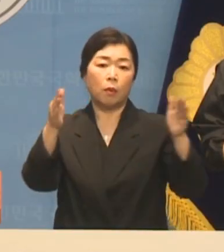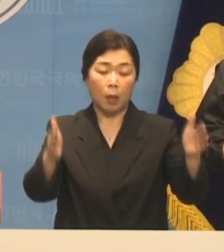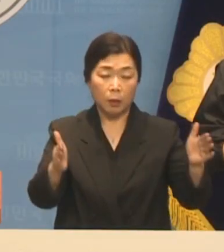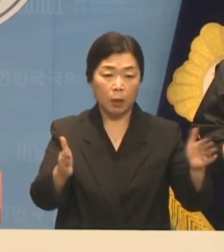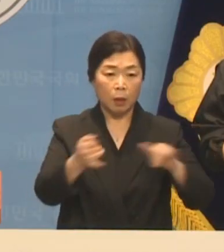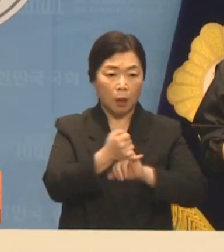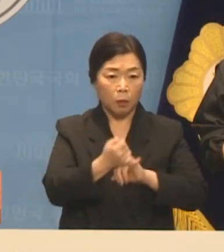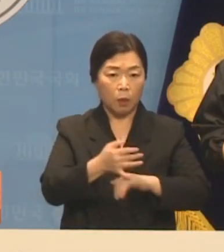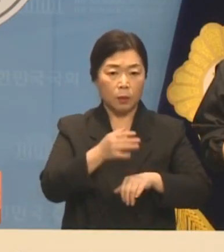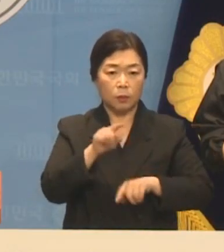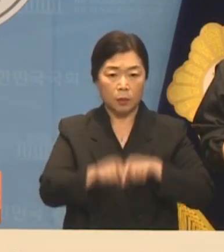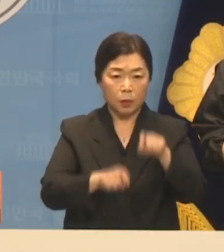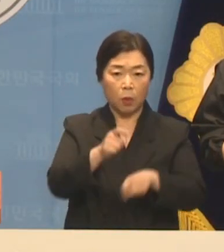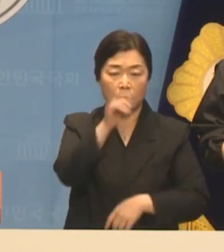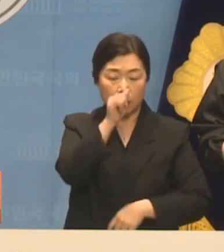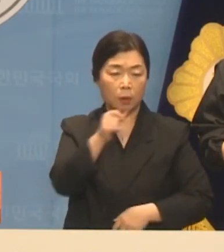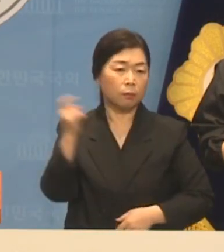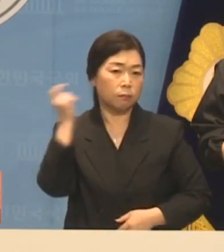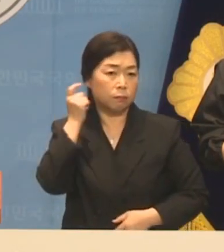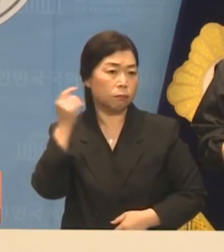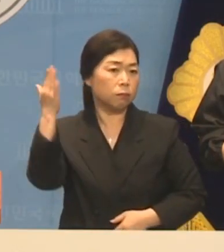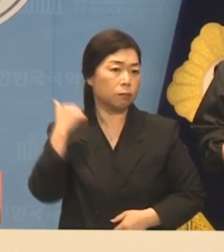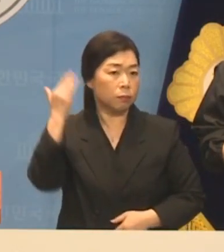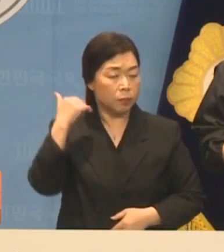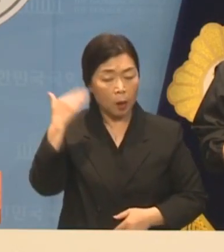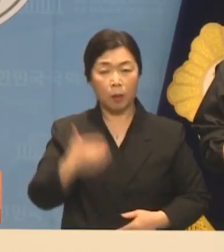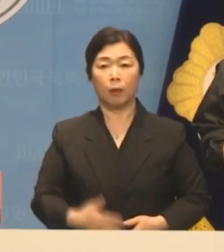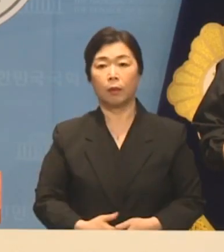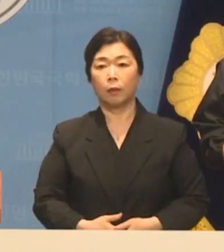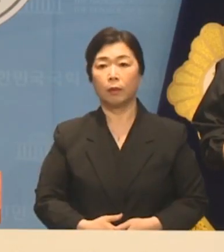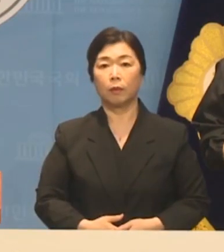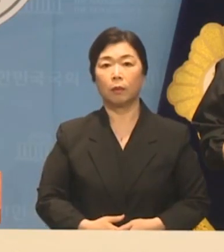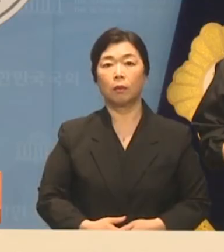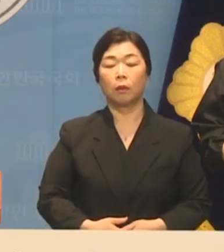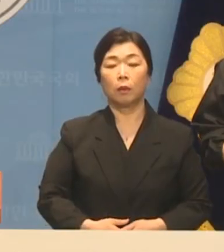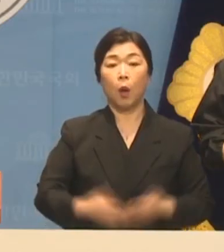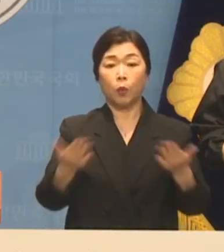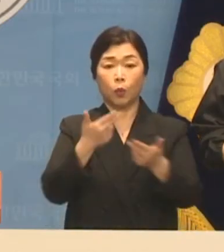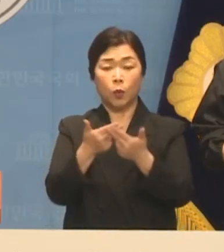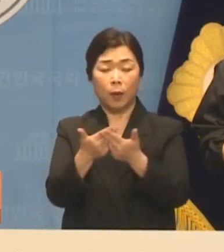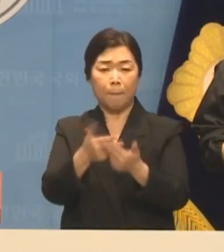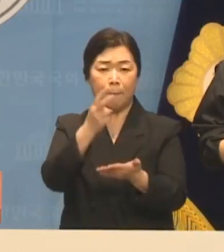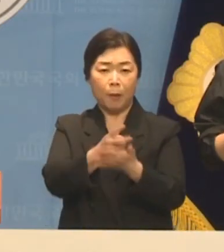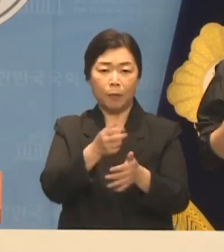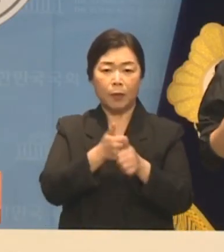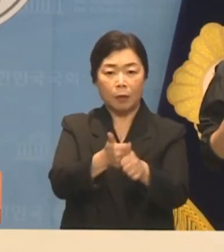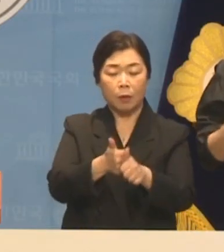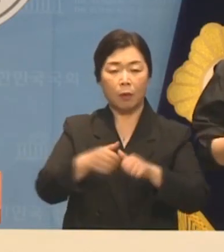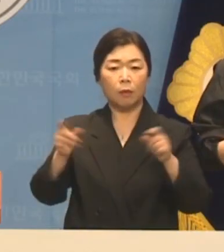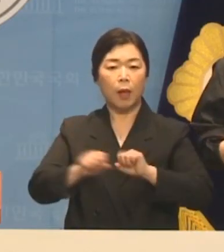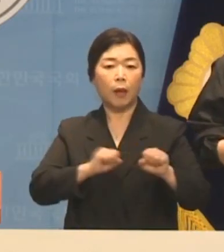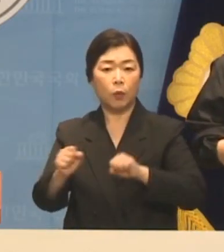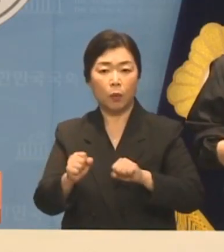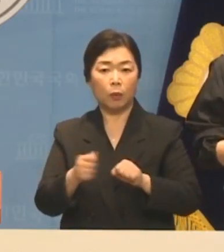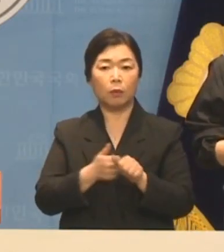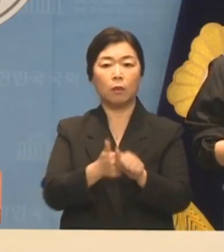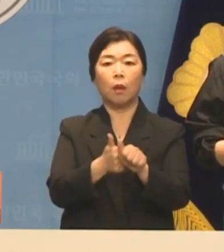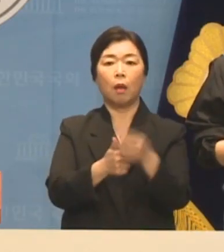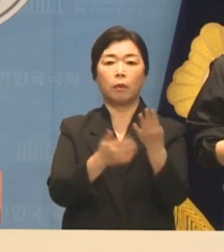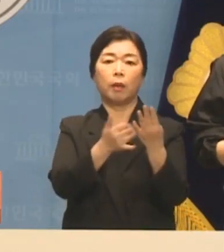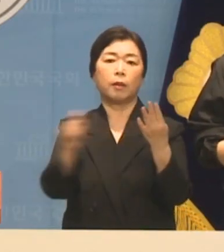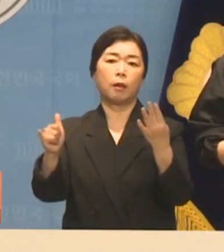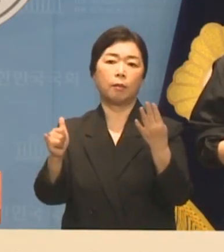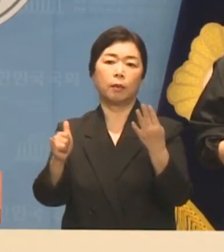소식은 들리지 않습니다. 대신 노동조합의 합법적 쟁의 행위를 이유로 4명의